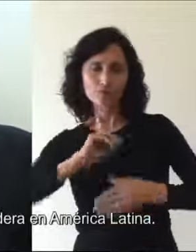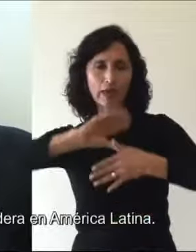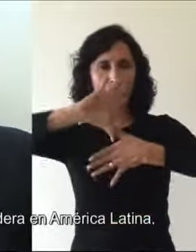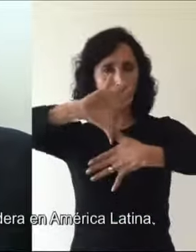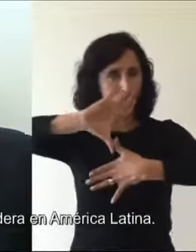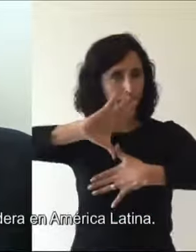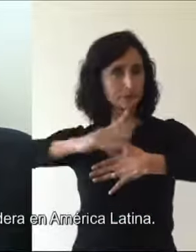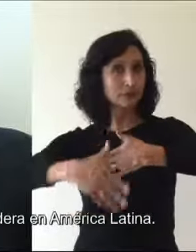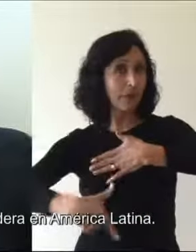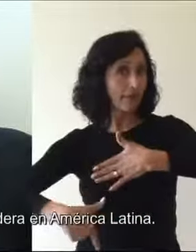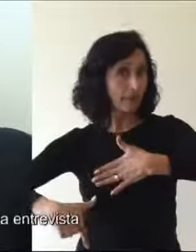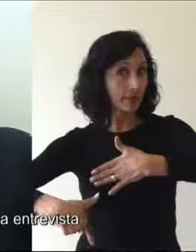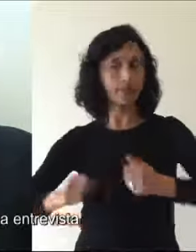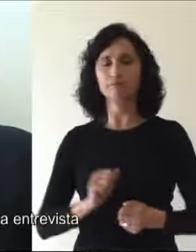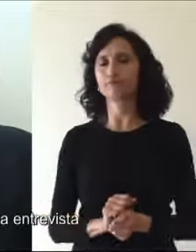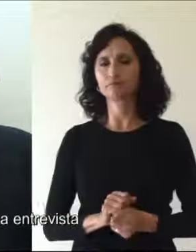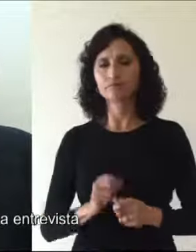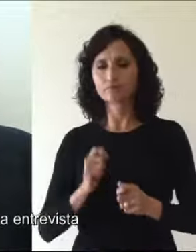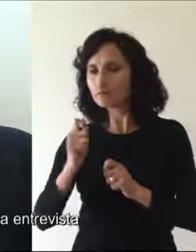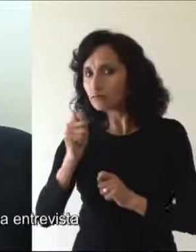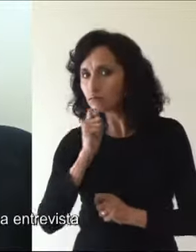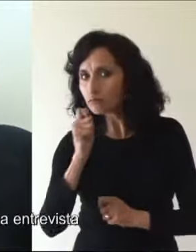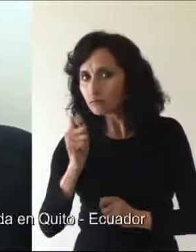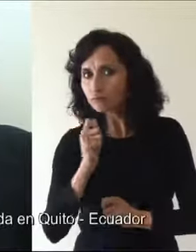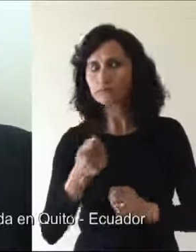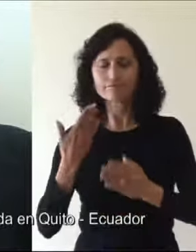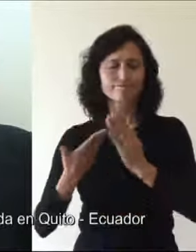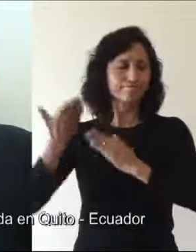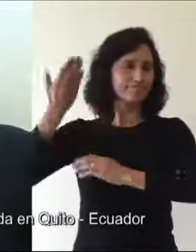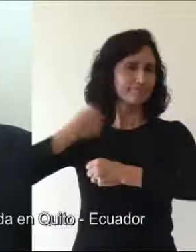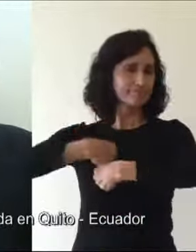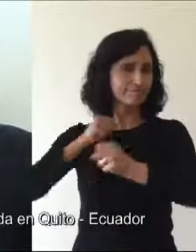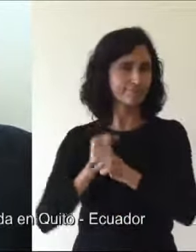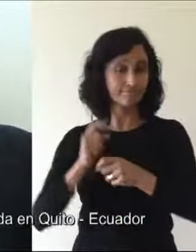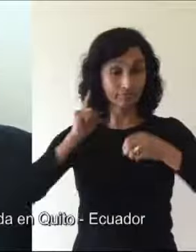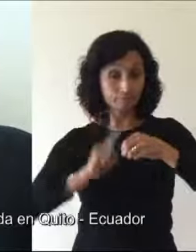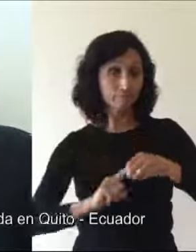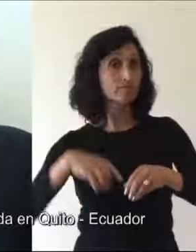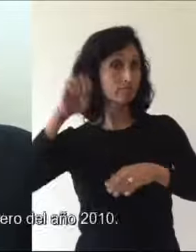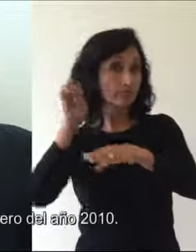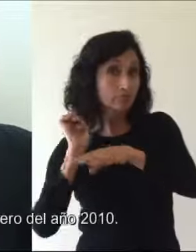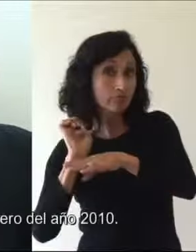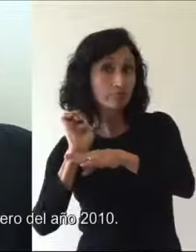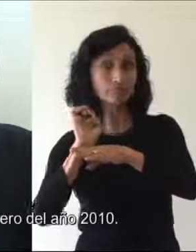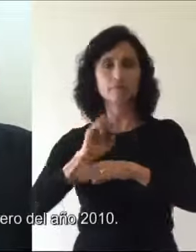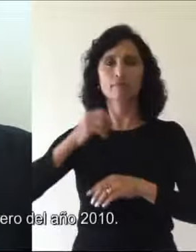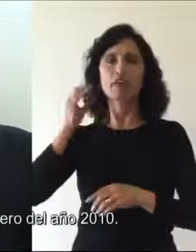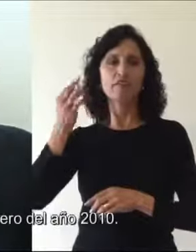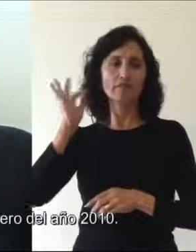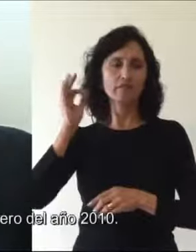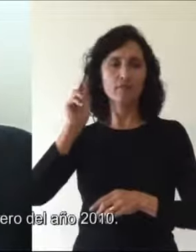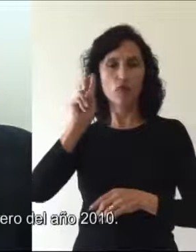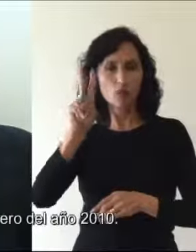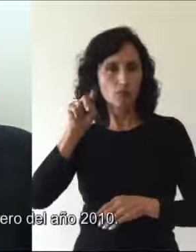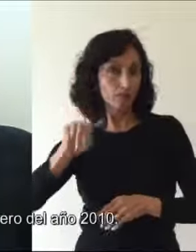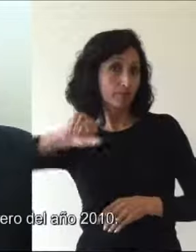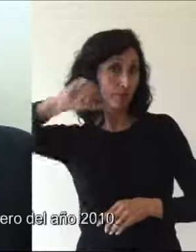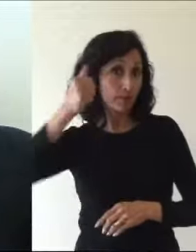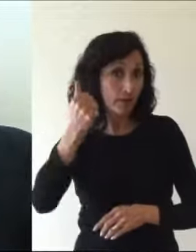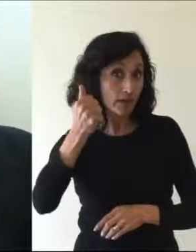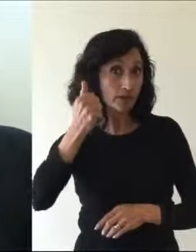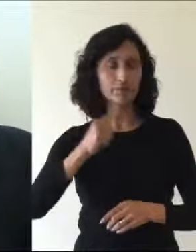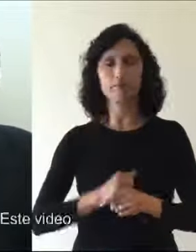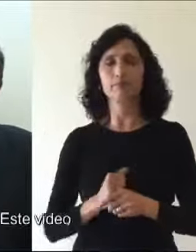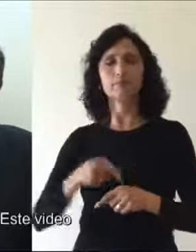sordera en América Latina. La entrevista fue realizada en Quito, Ecuador, en febrero del año